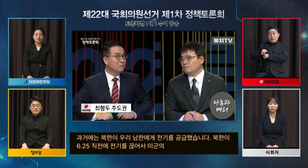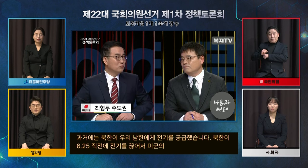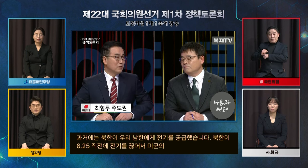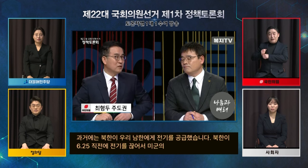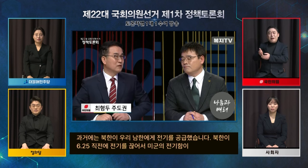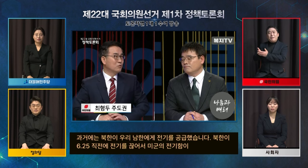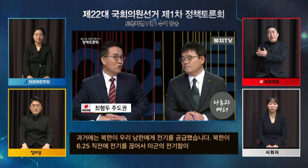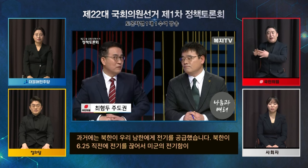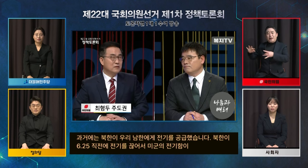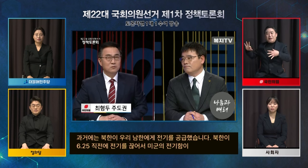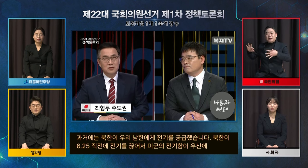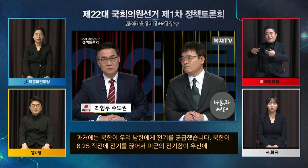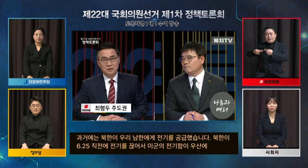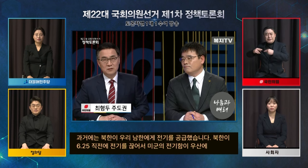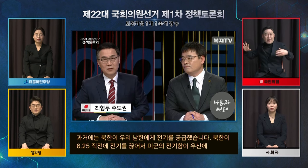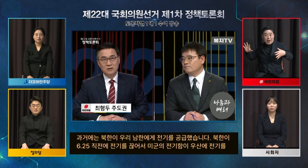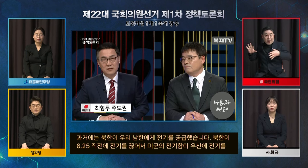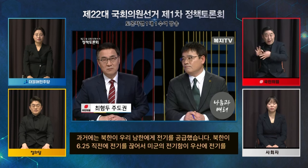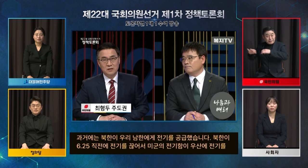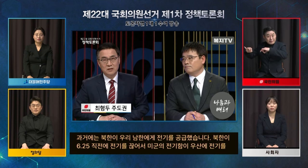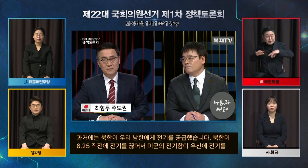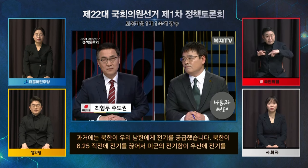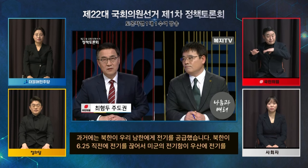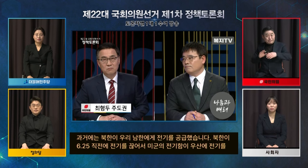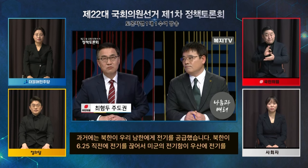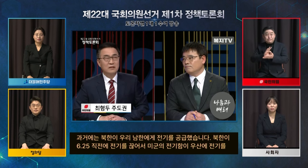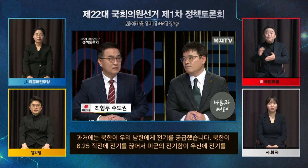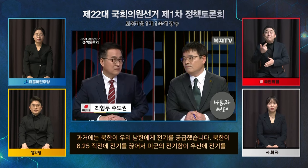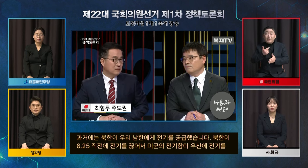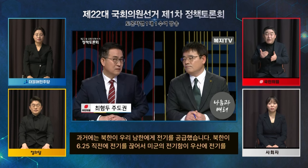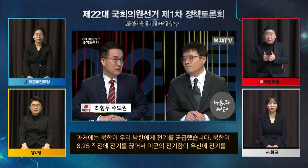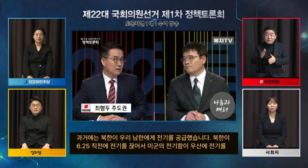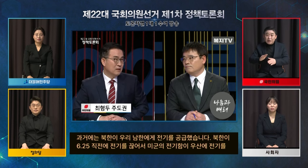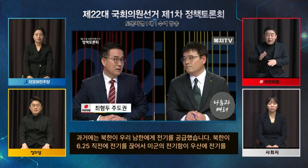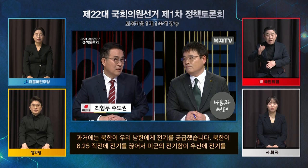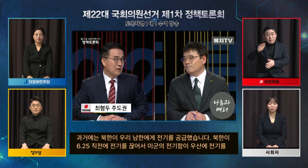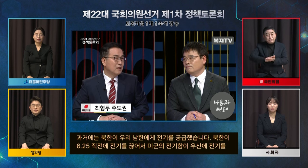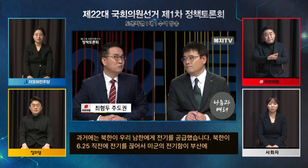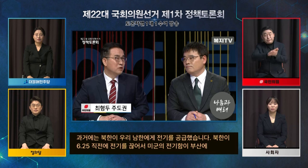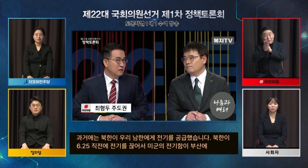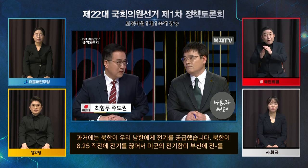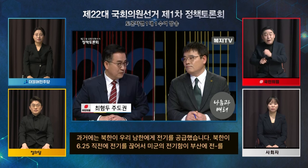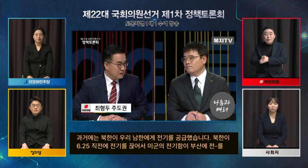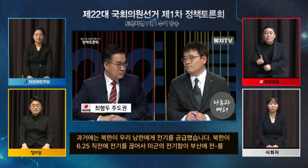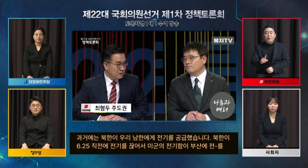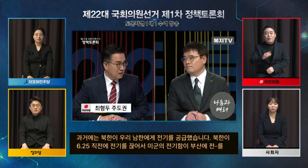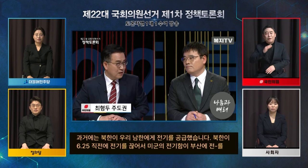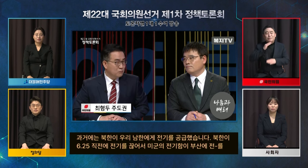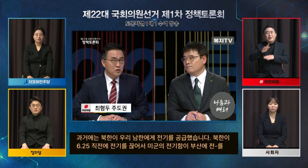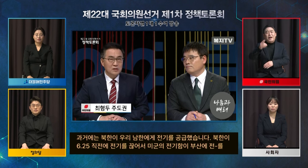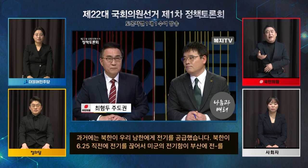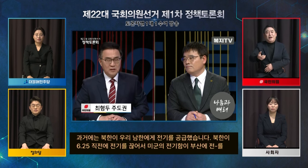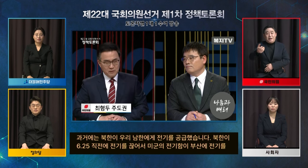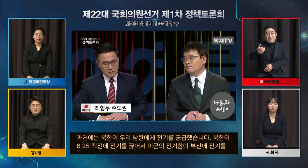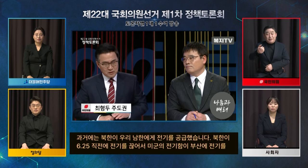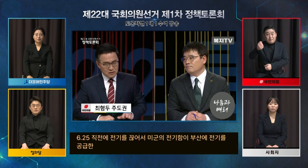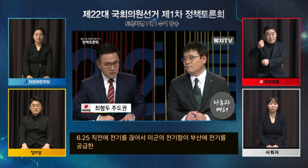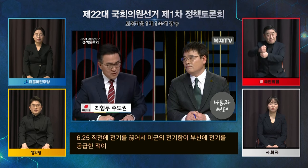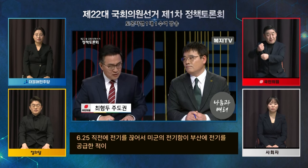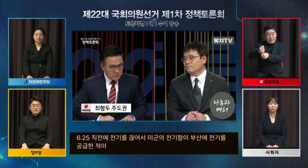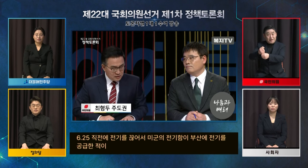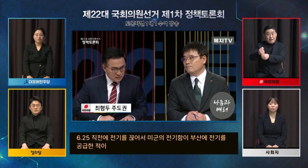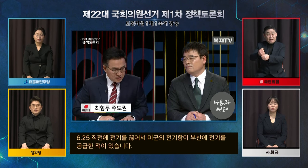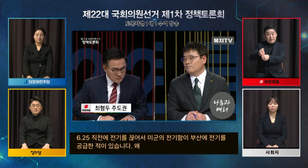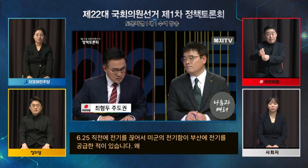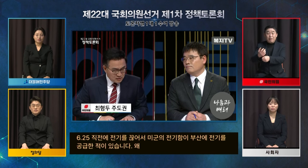대한민국에 전기를 공급한 적도 있습니다. 왜 이렇게 됐습니까? 북한은 핵무기를 개발했습니다. 핵무기를 개발하면서